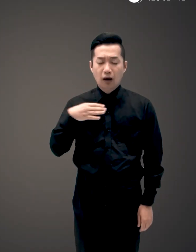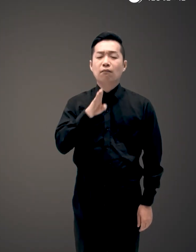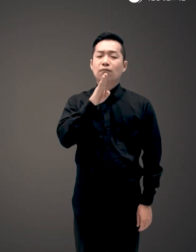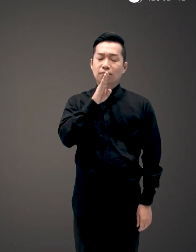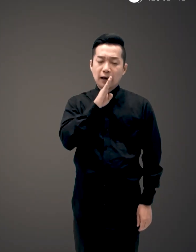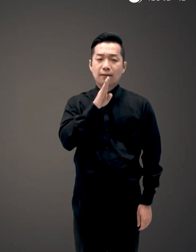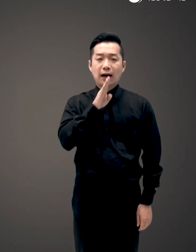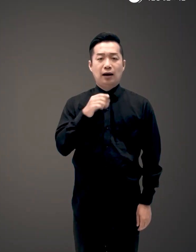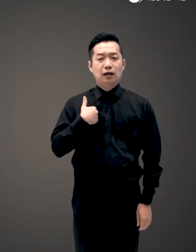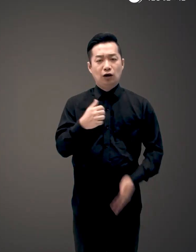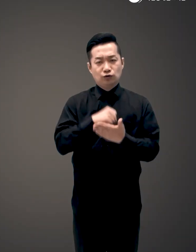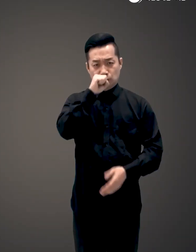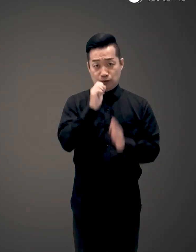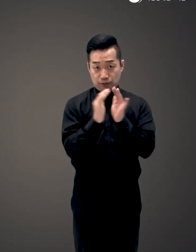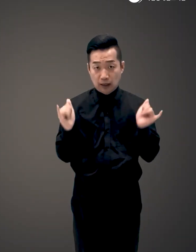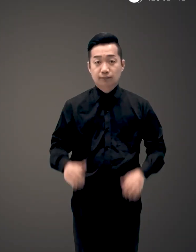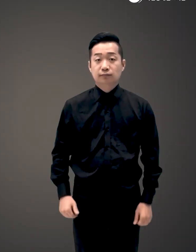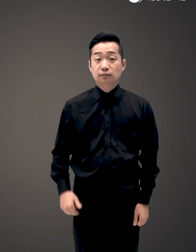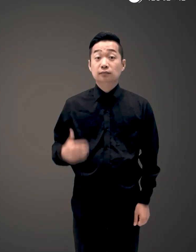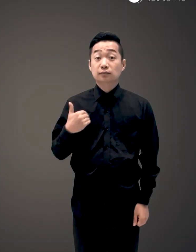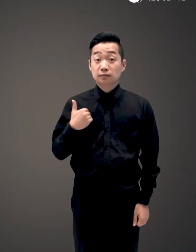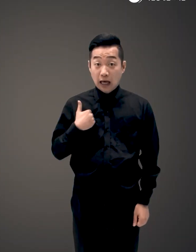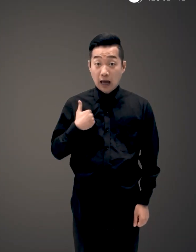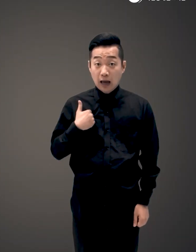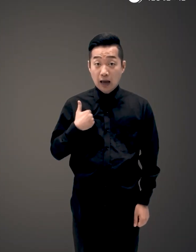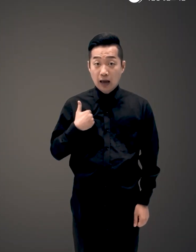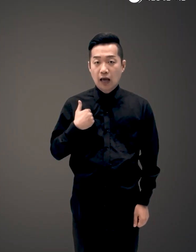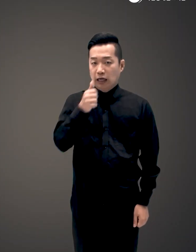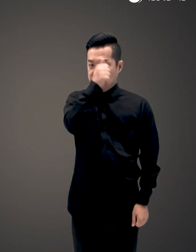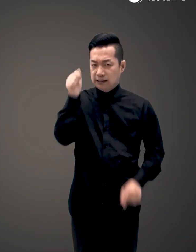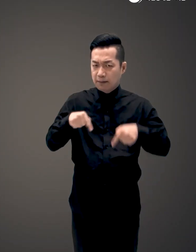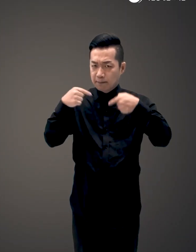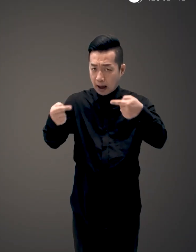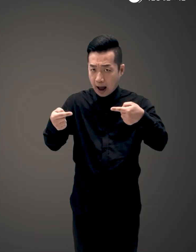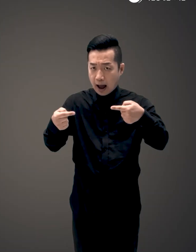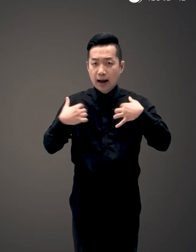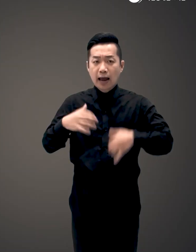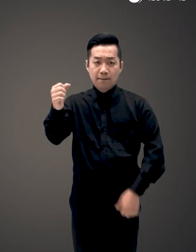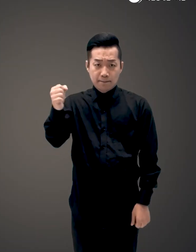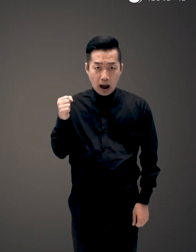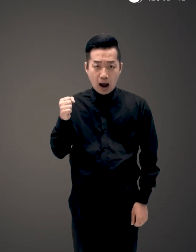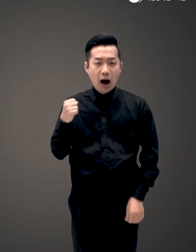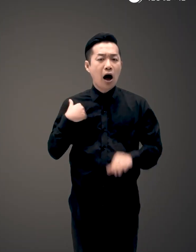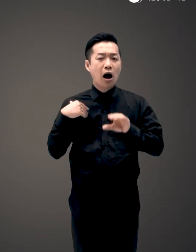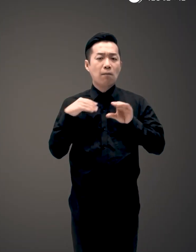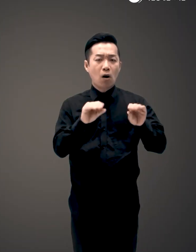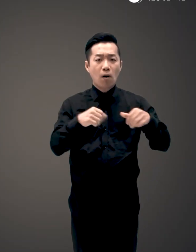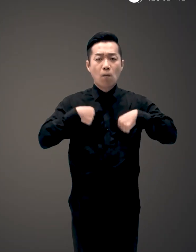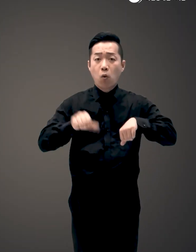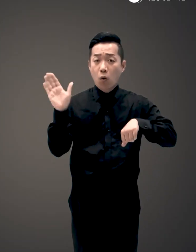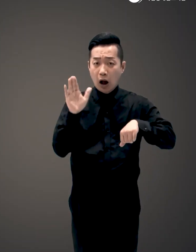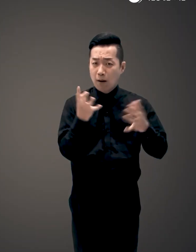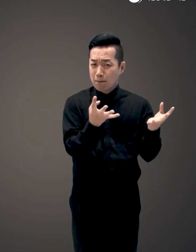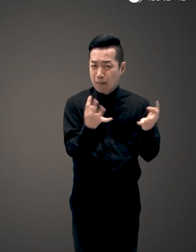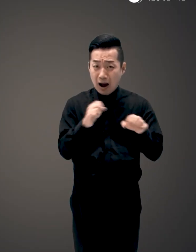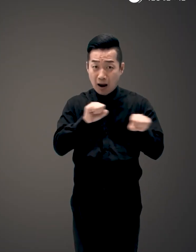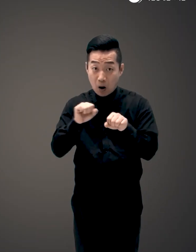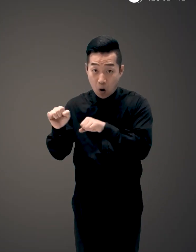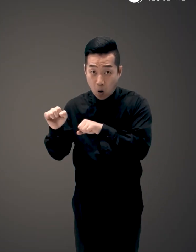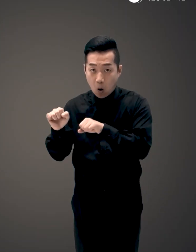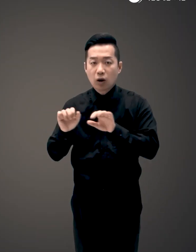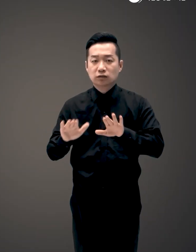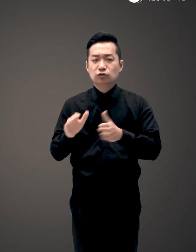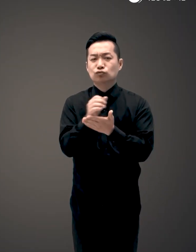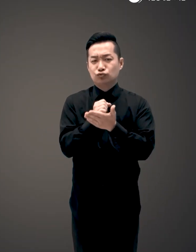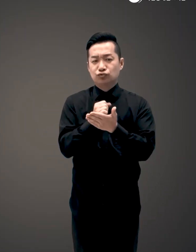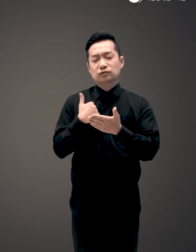말한다. 맞다. 나는 운이 좋은 사람이다. 내가 당겼던 인생이라는 게임의 레버, 즉 멈추지 않고 시도했던 수많은 행동이 운과